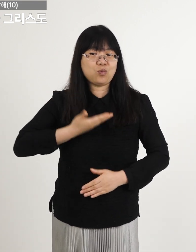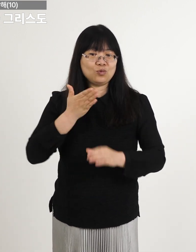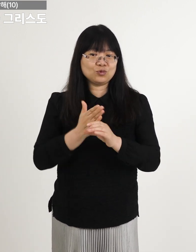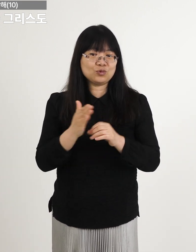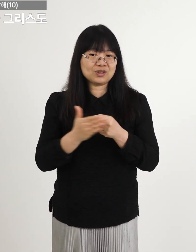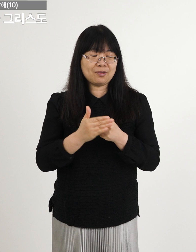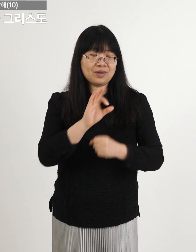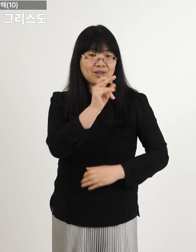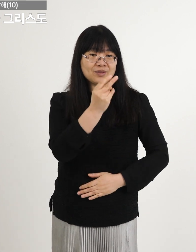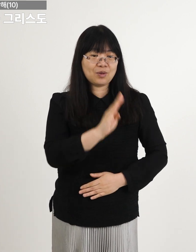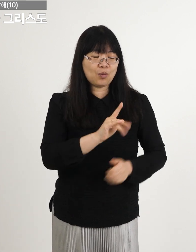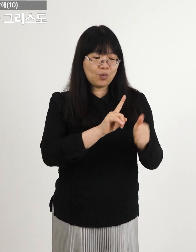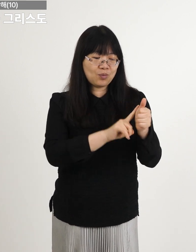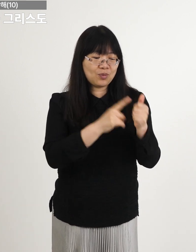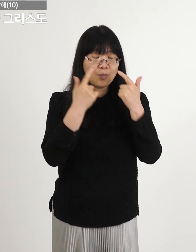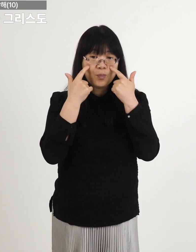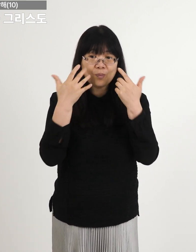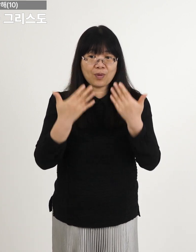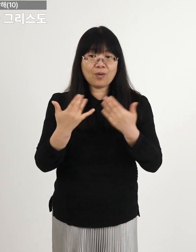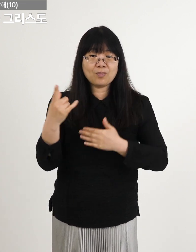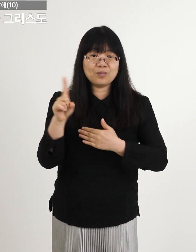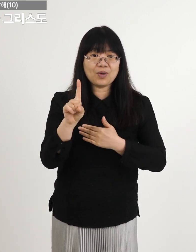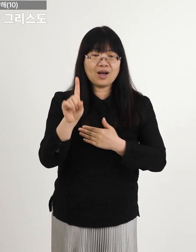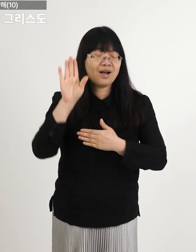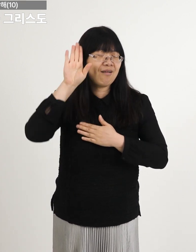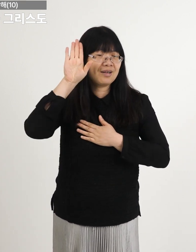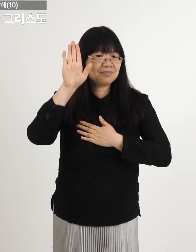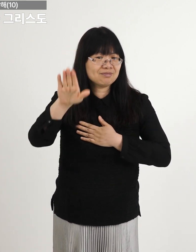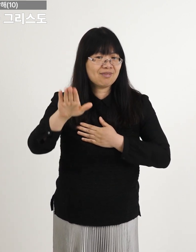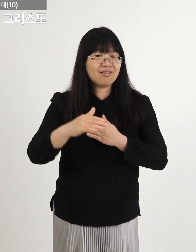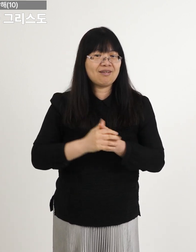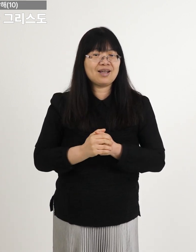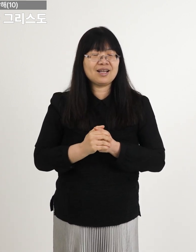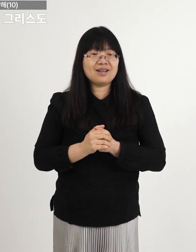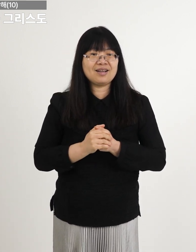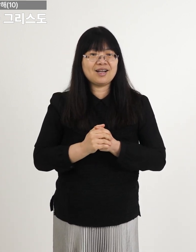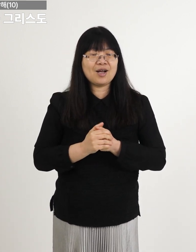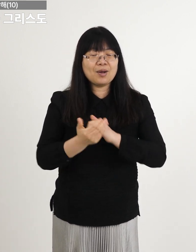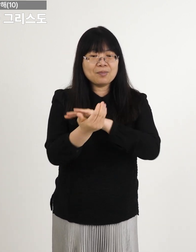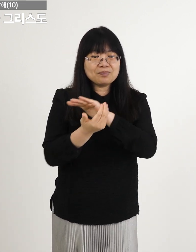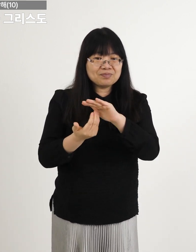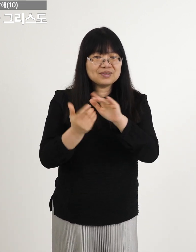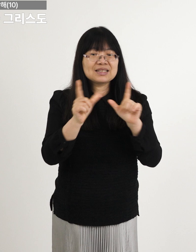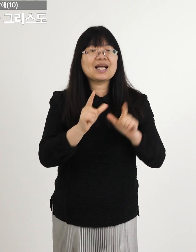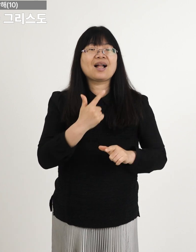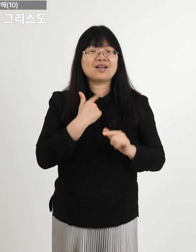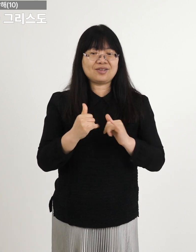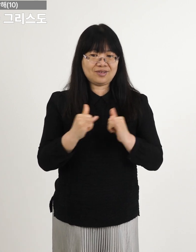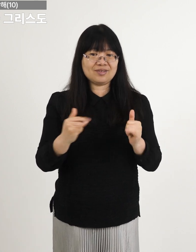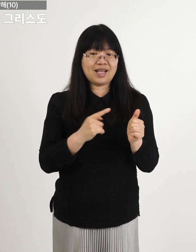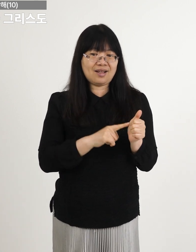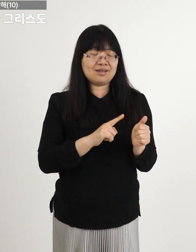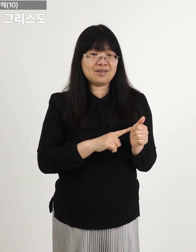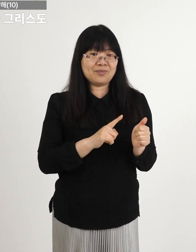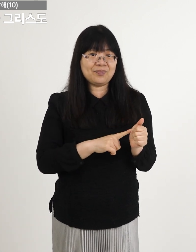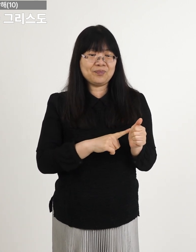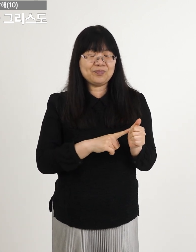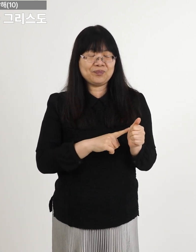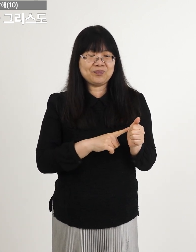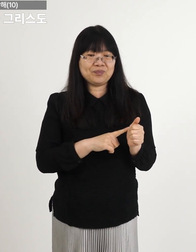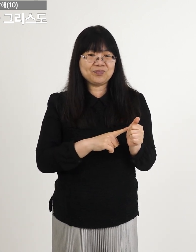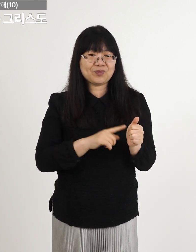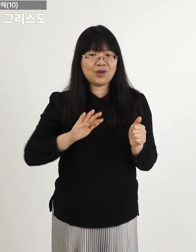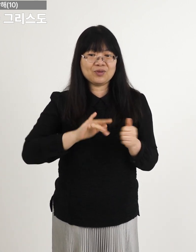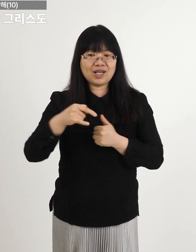그러니까 욥은 정확하게 미래를 미리 산 사람이에요. 그 그림을